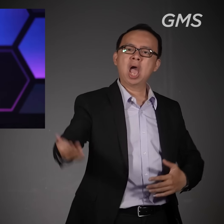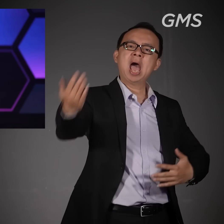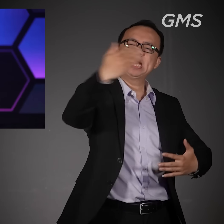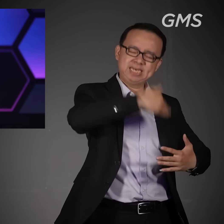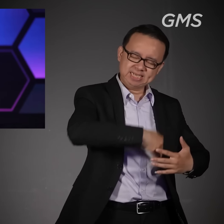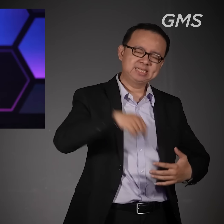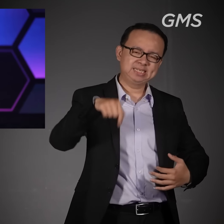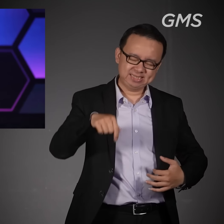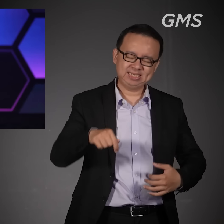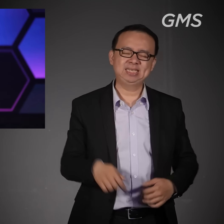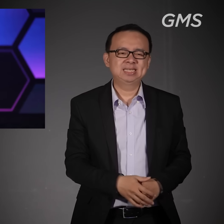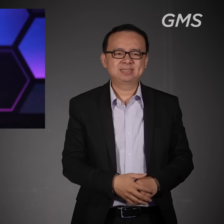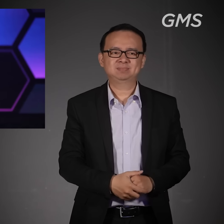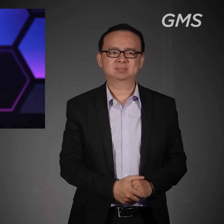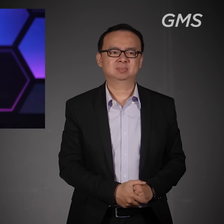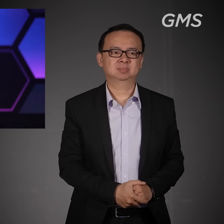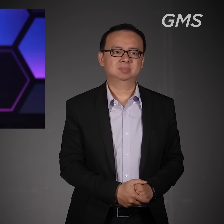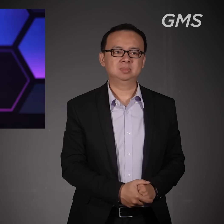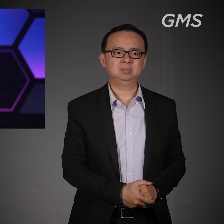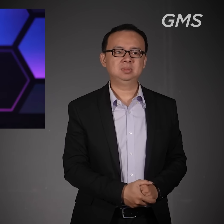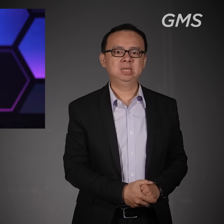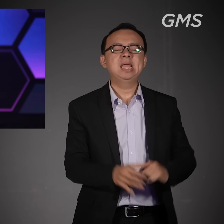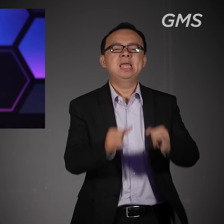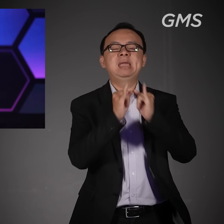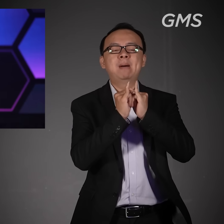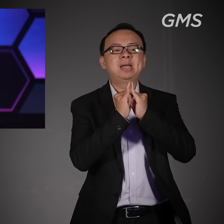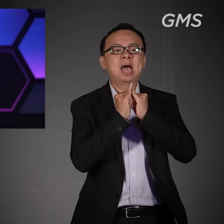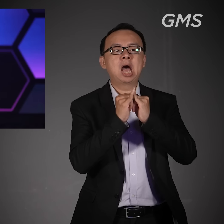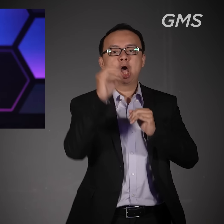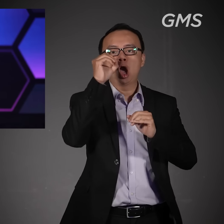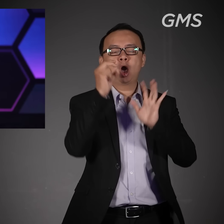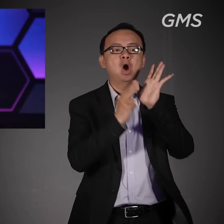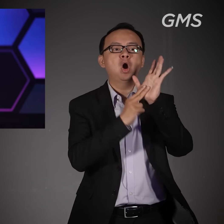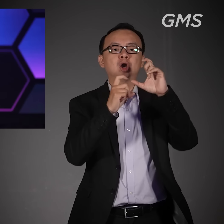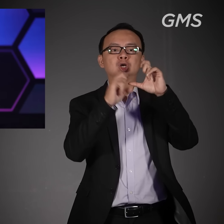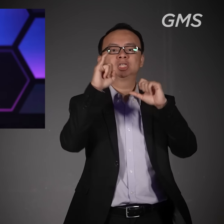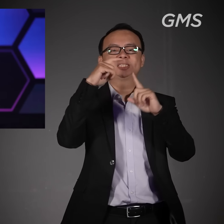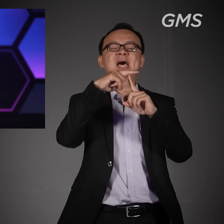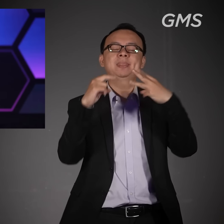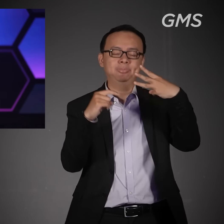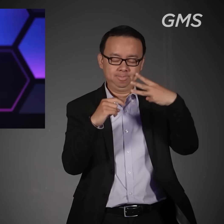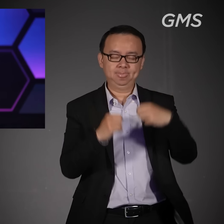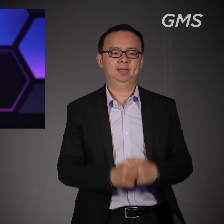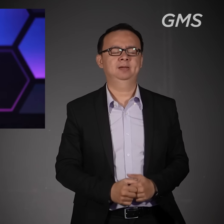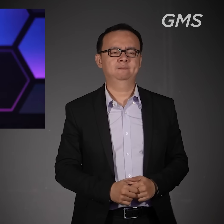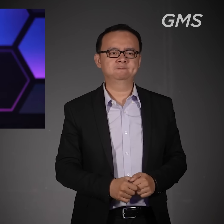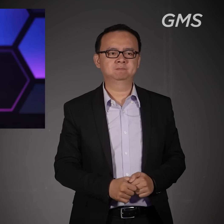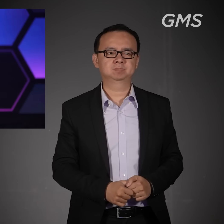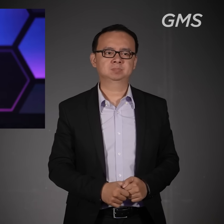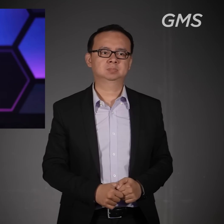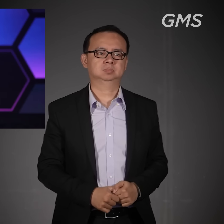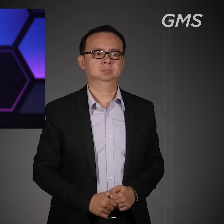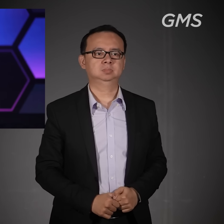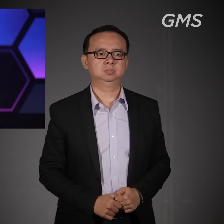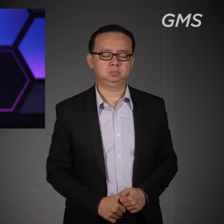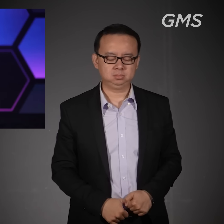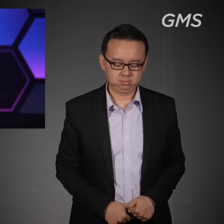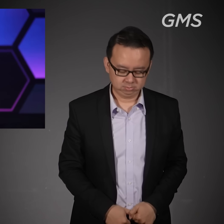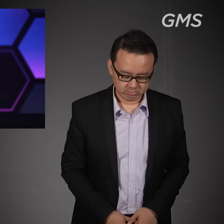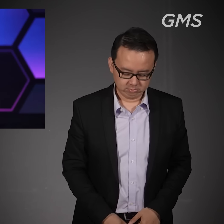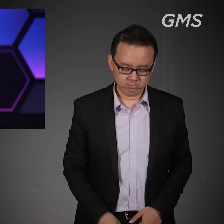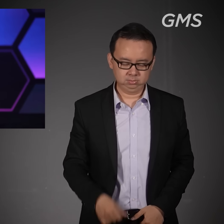Nah ini yang kita patut tangkap. Ini yang kita patut tangkap. Dan kita merasa kalau Tuhan bicara, hati kita pasti akan melonjak dengan iman.